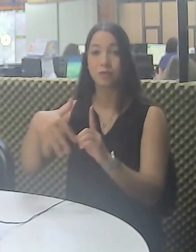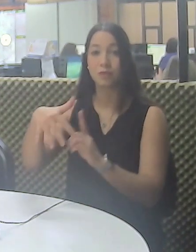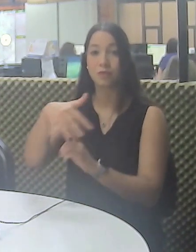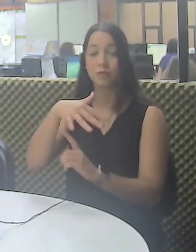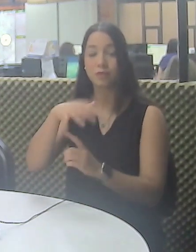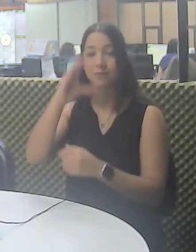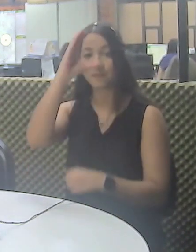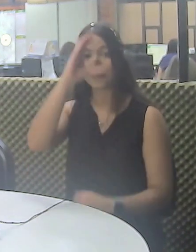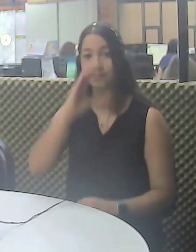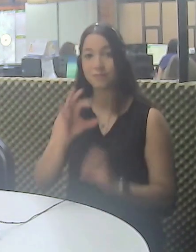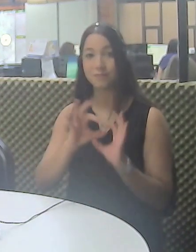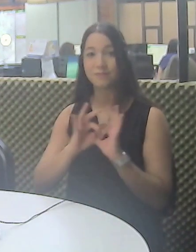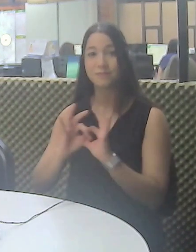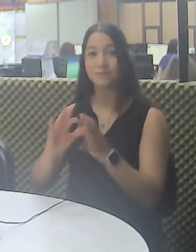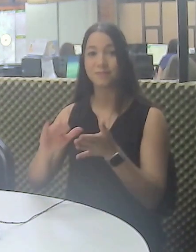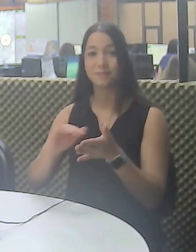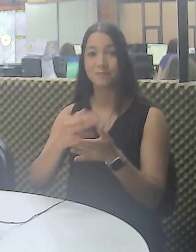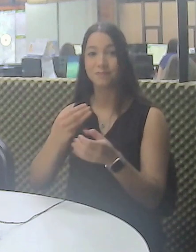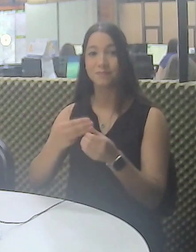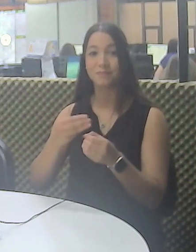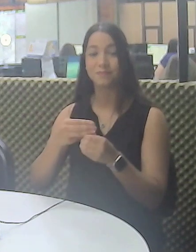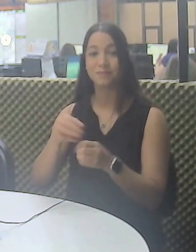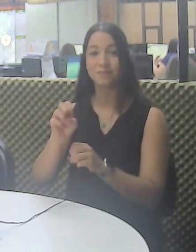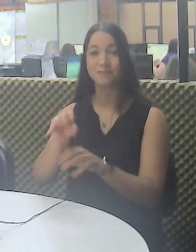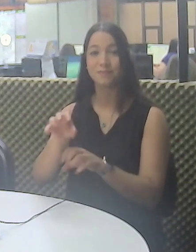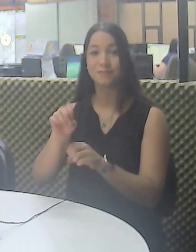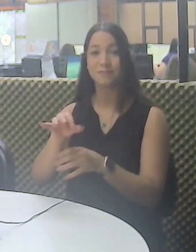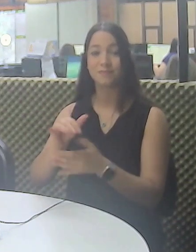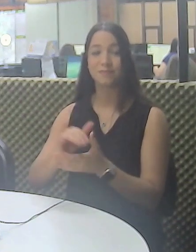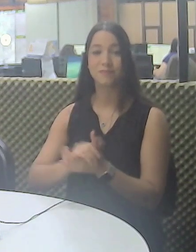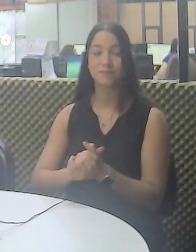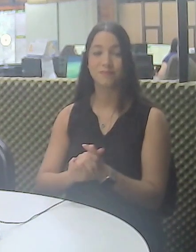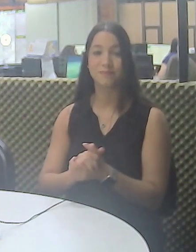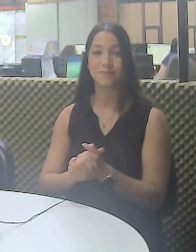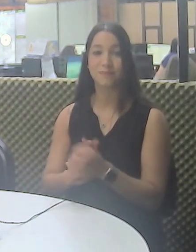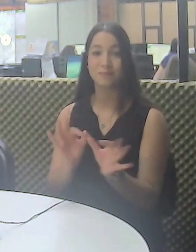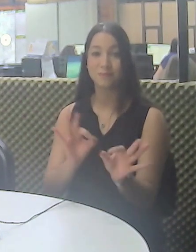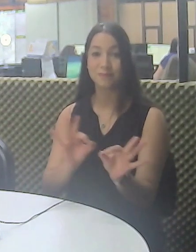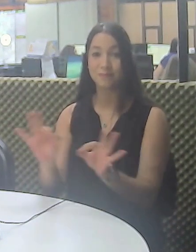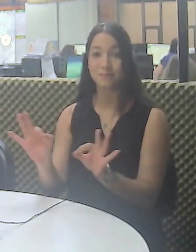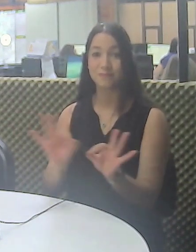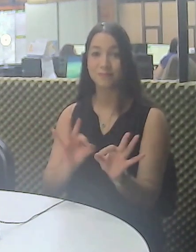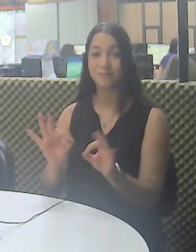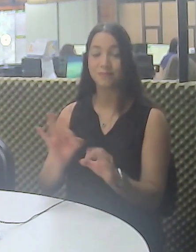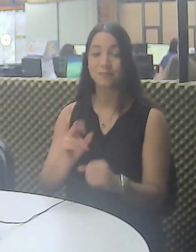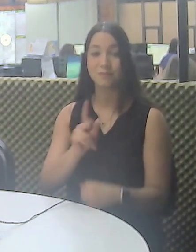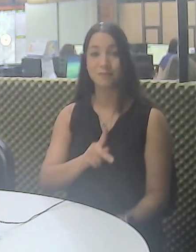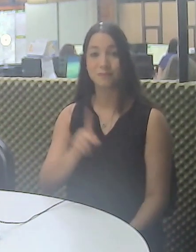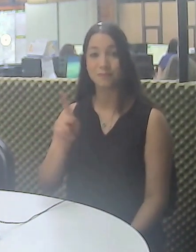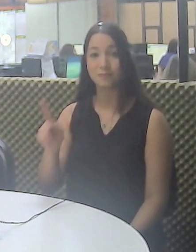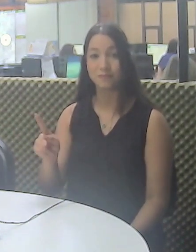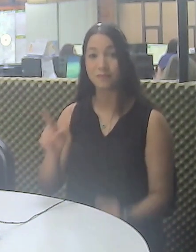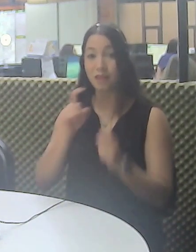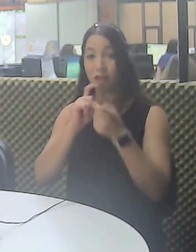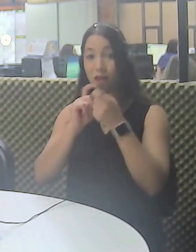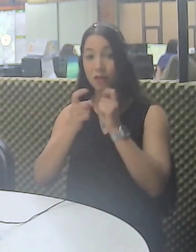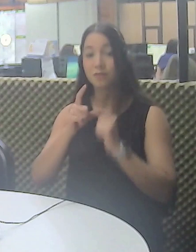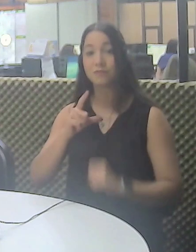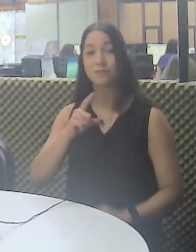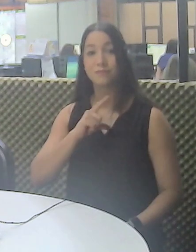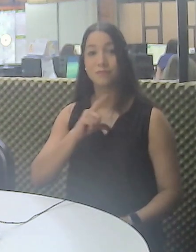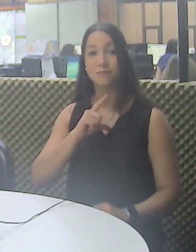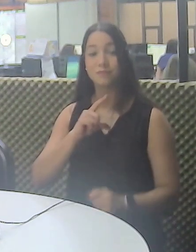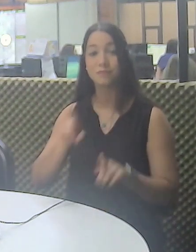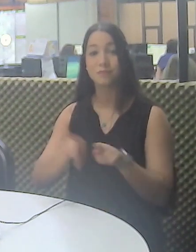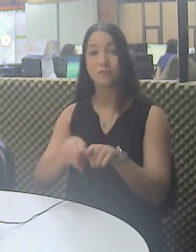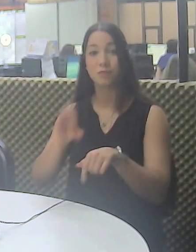OSCs, que são parceiras da Secretaria Municipal de Educação. A preparação dos educadores contou com reuniões e o dia de